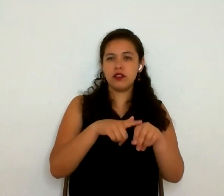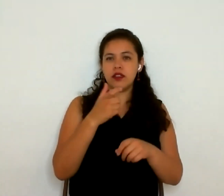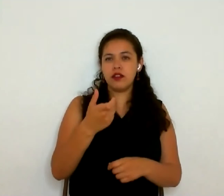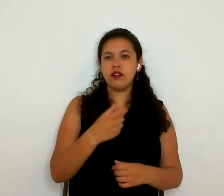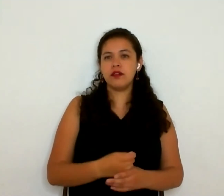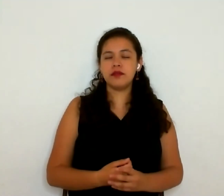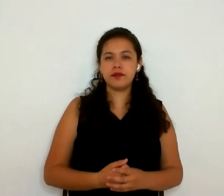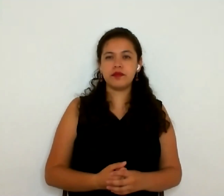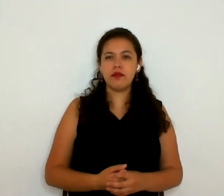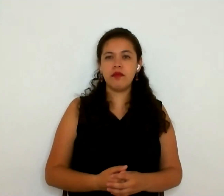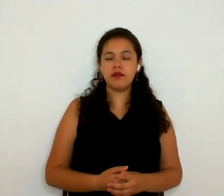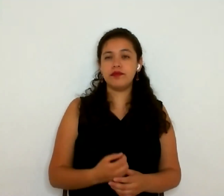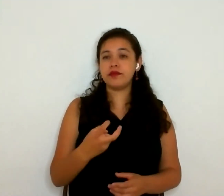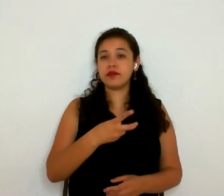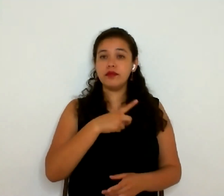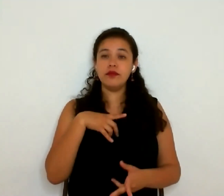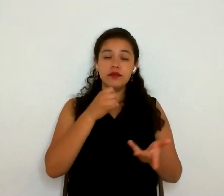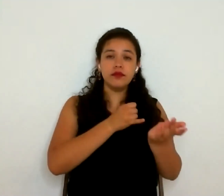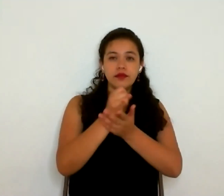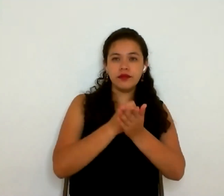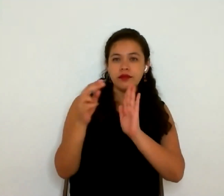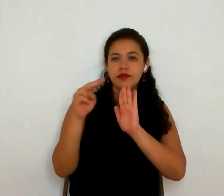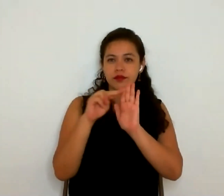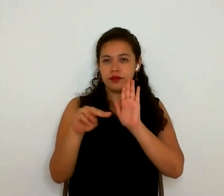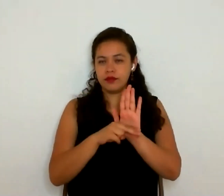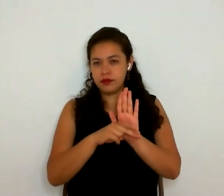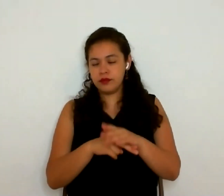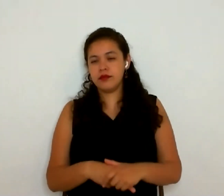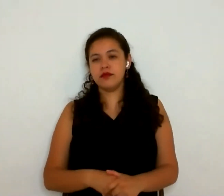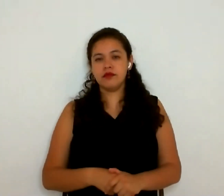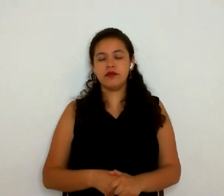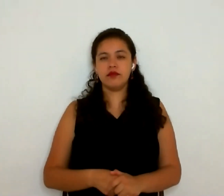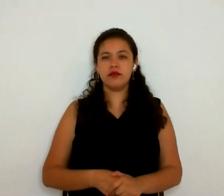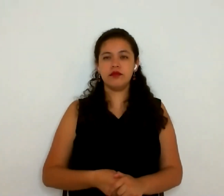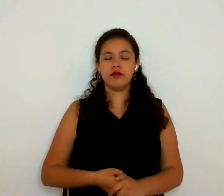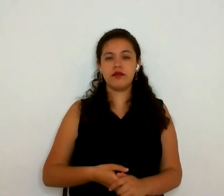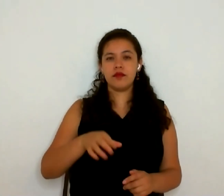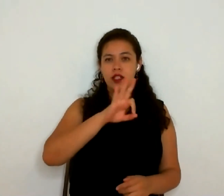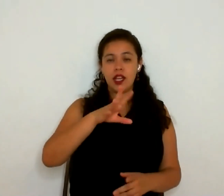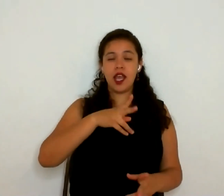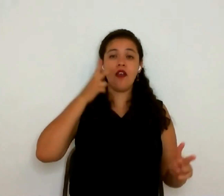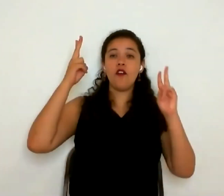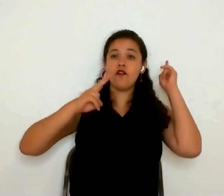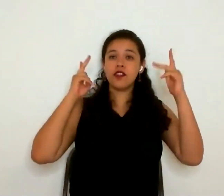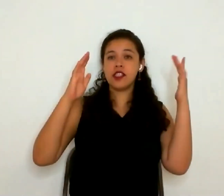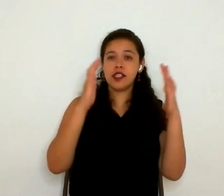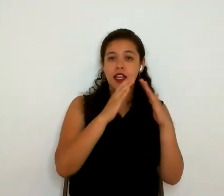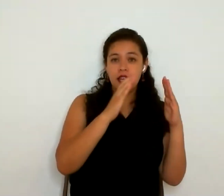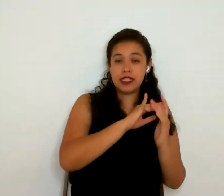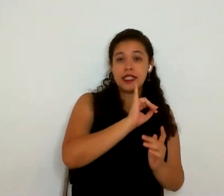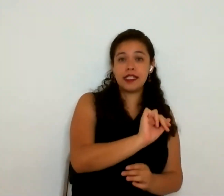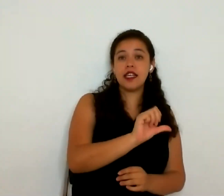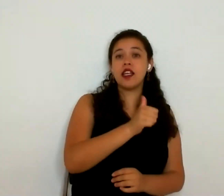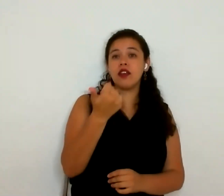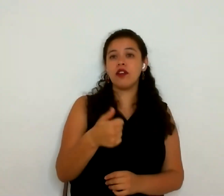y ahí tendrán que definir las normas pues sí en qué casos se había visita domiciliaria y en qué caso no por ejemplo